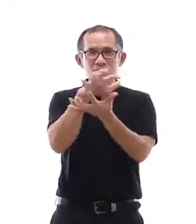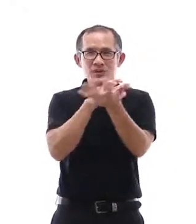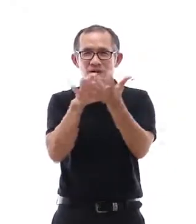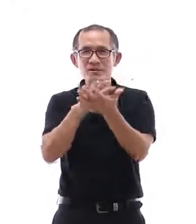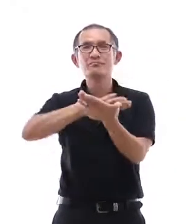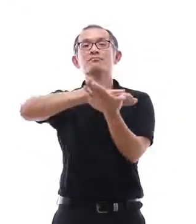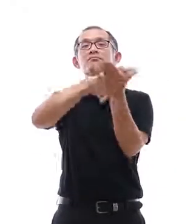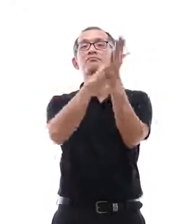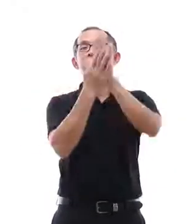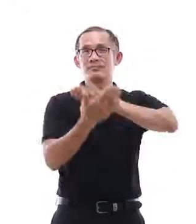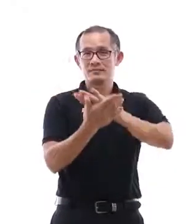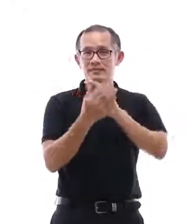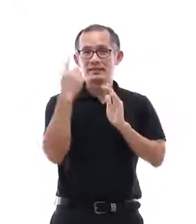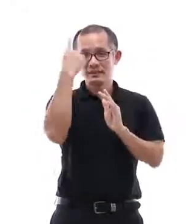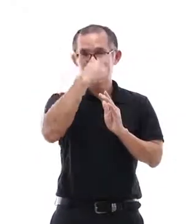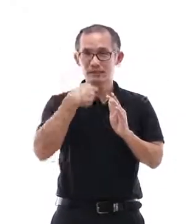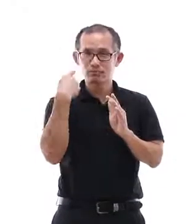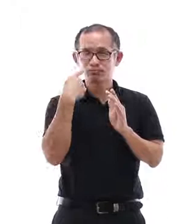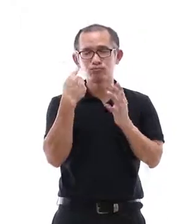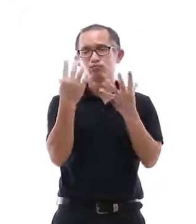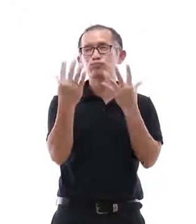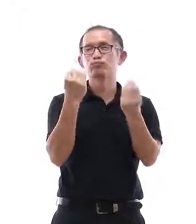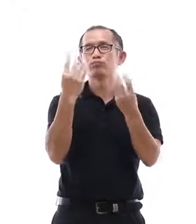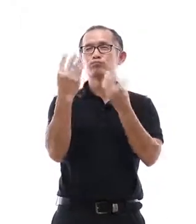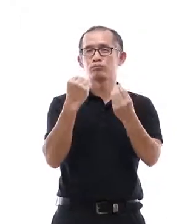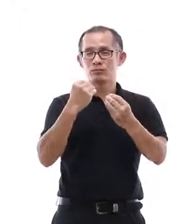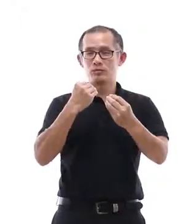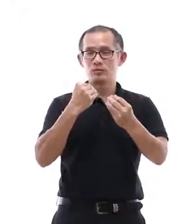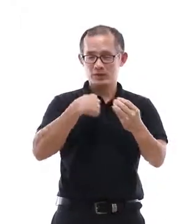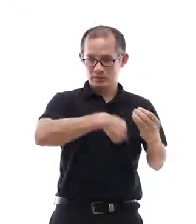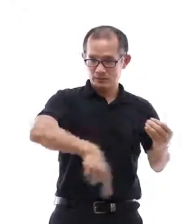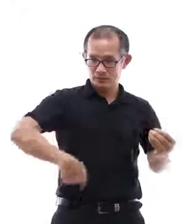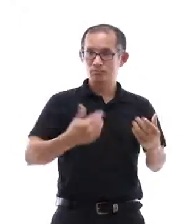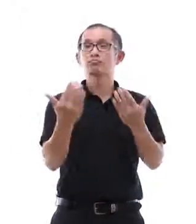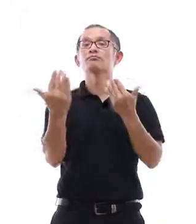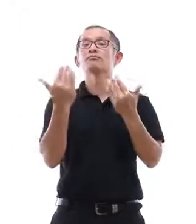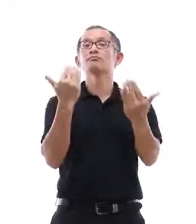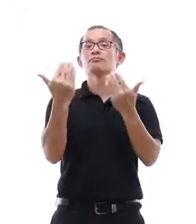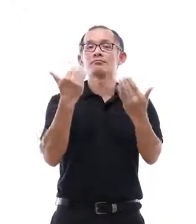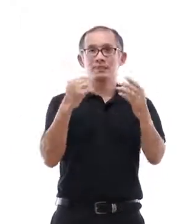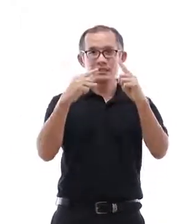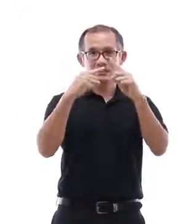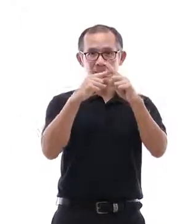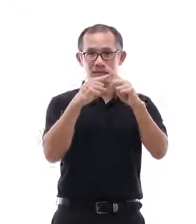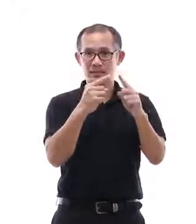交错而成两个面目模糊、姿态隐约可辨识的人。